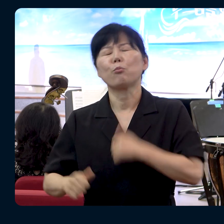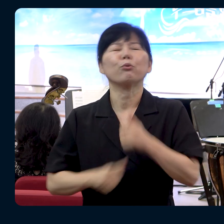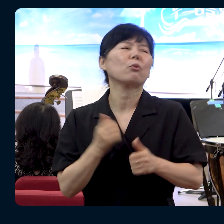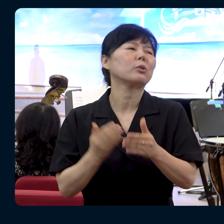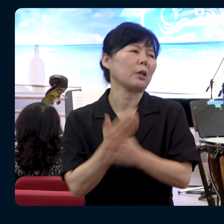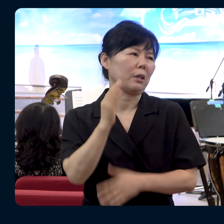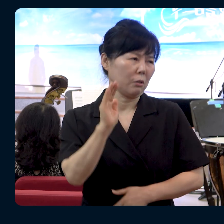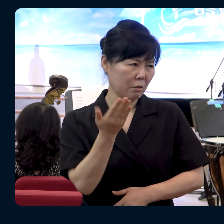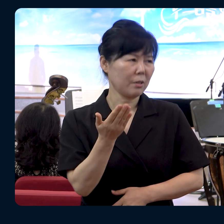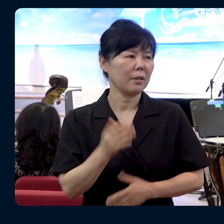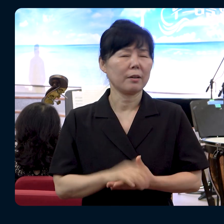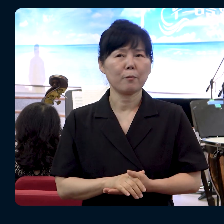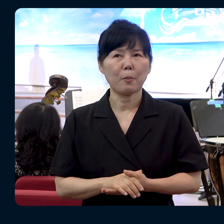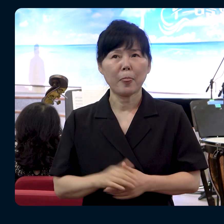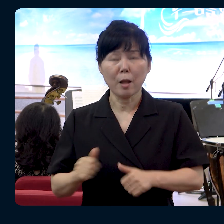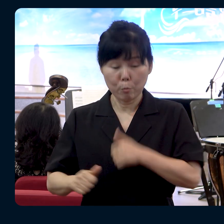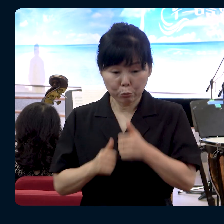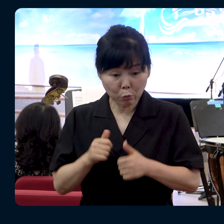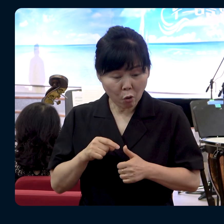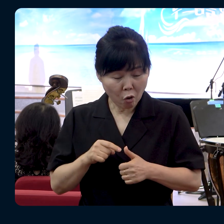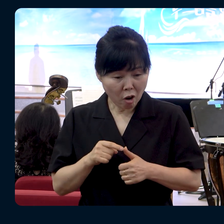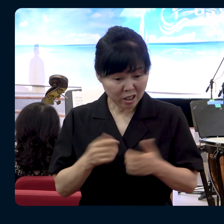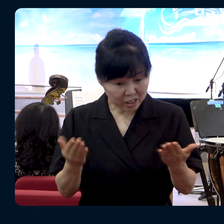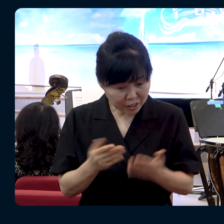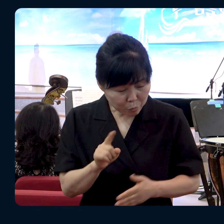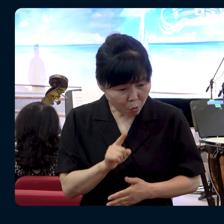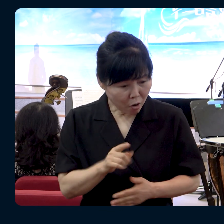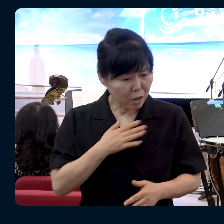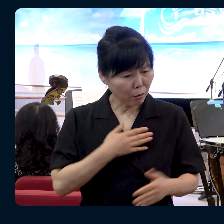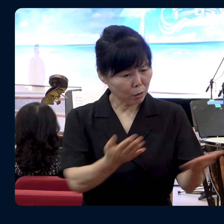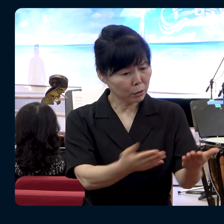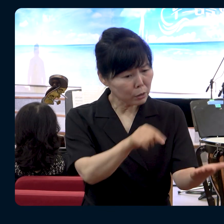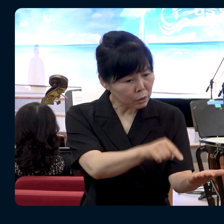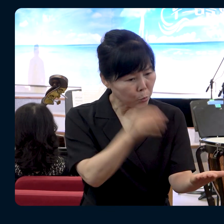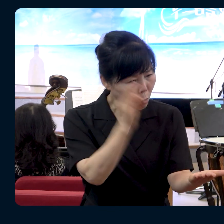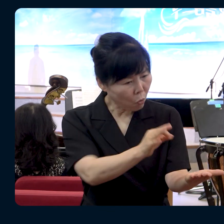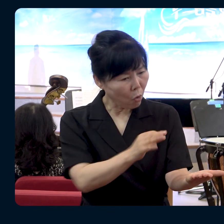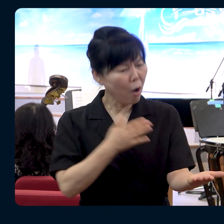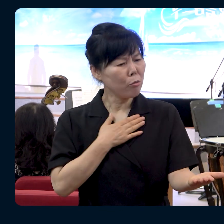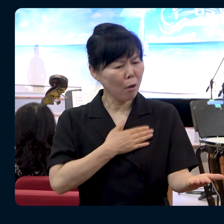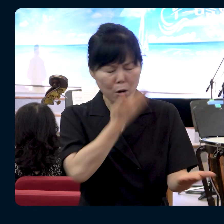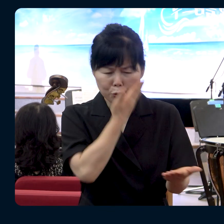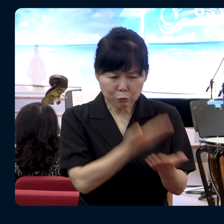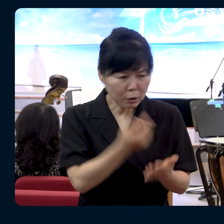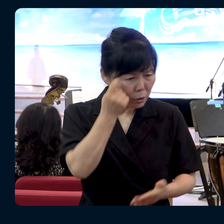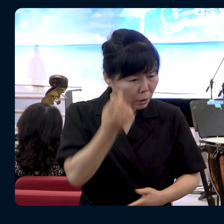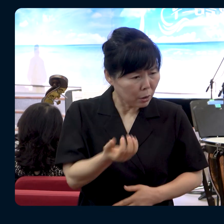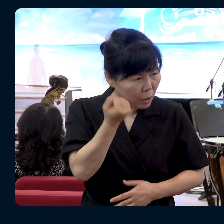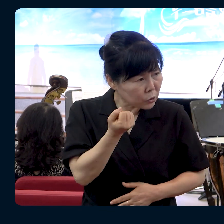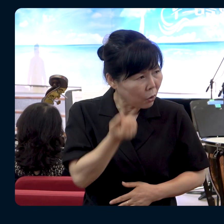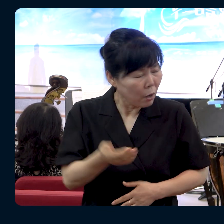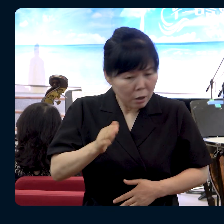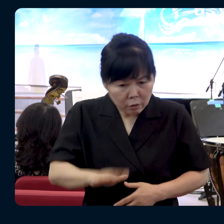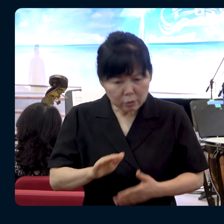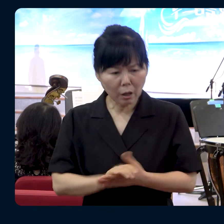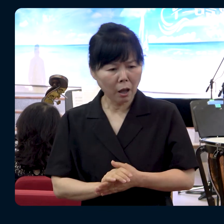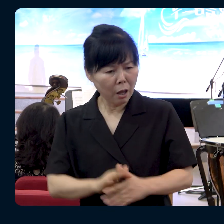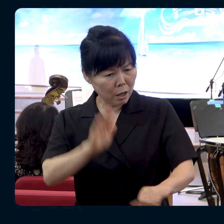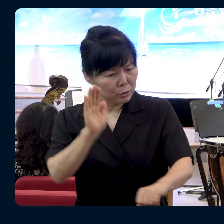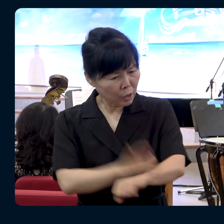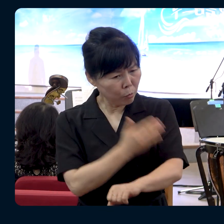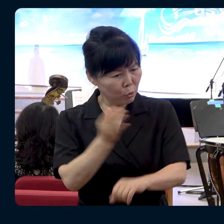분노라는 것은 저거는 내가 중요하게 생각하는 것인데 잘못된 거야 라는 내 안의 가치의